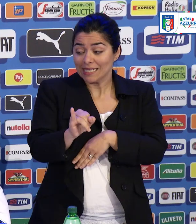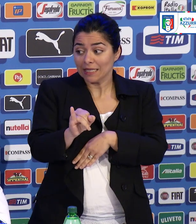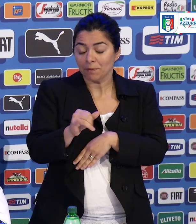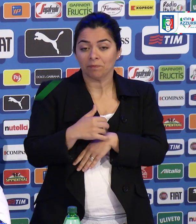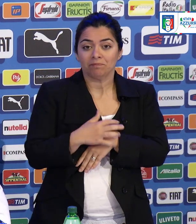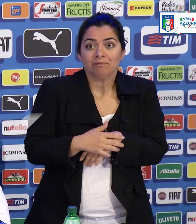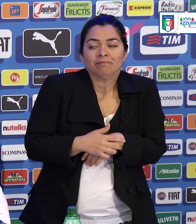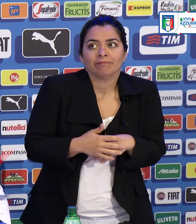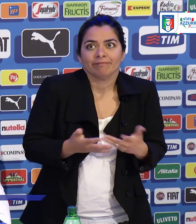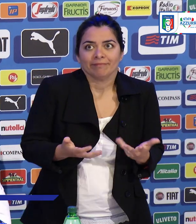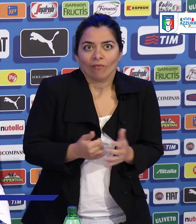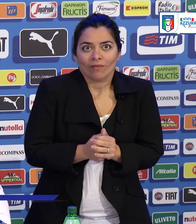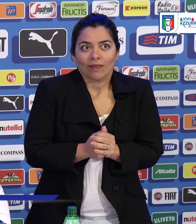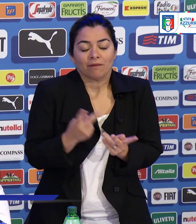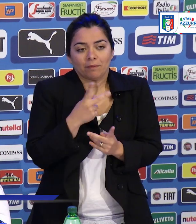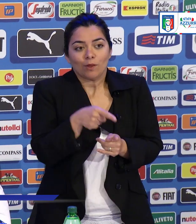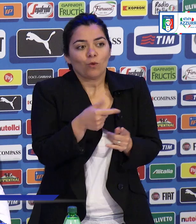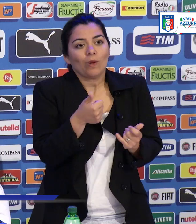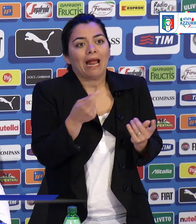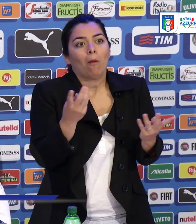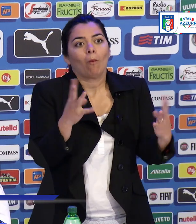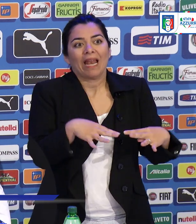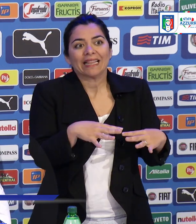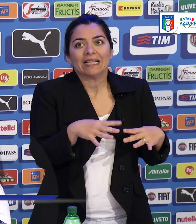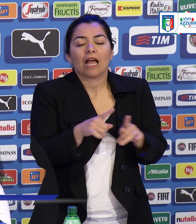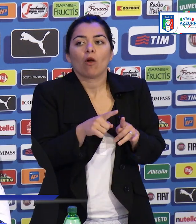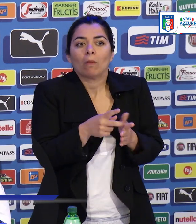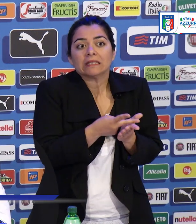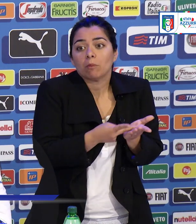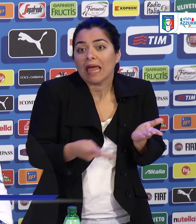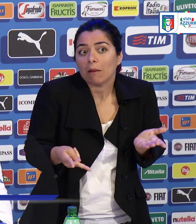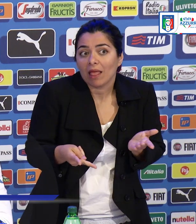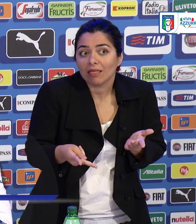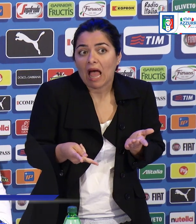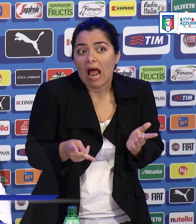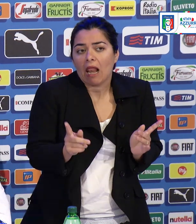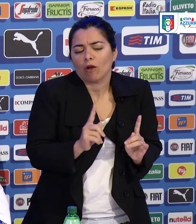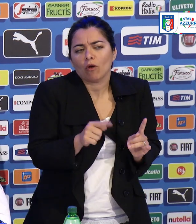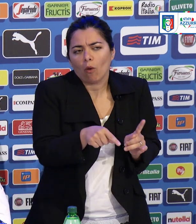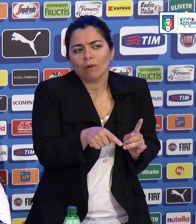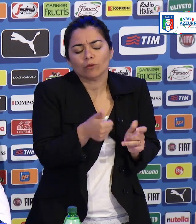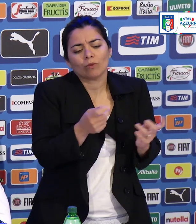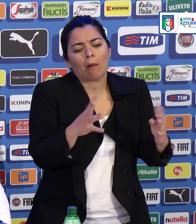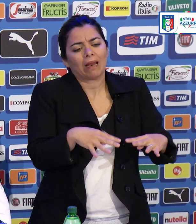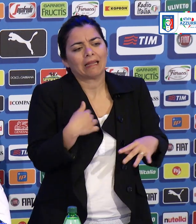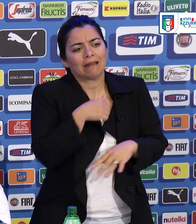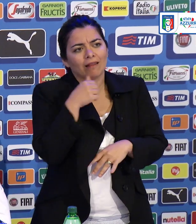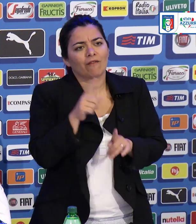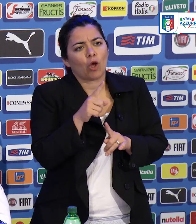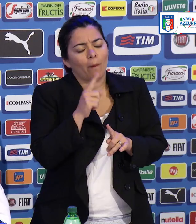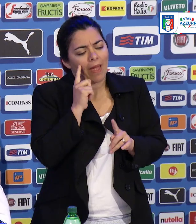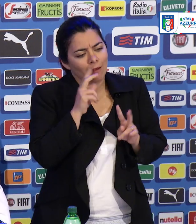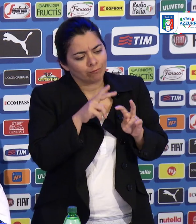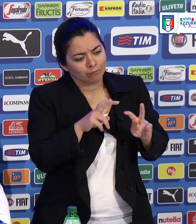non è tanto una partita sperimentale una partita doi avremo modo di analizzare la proposta